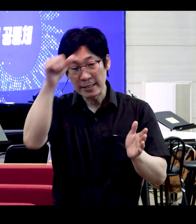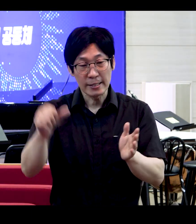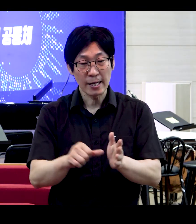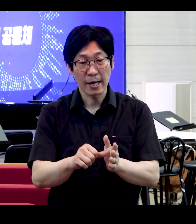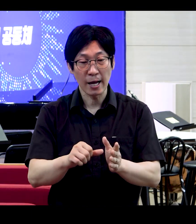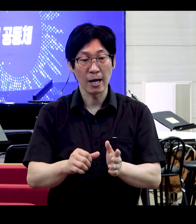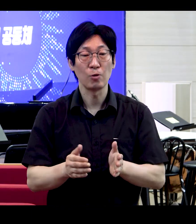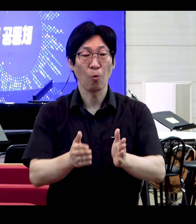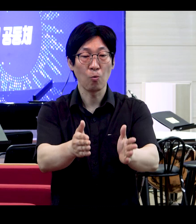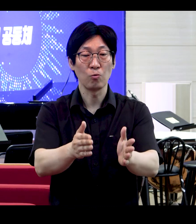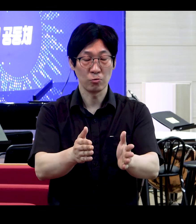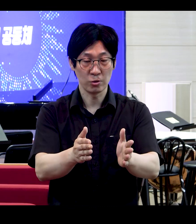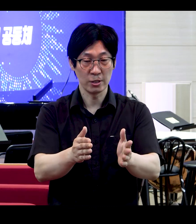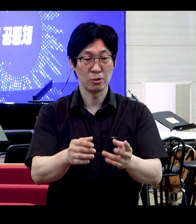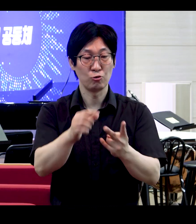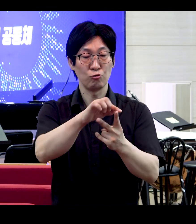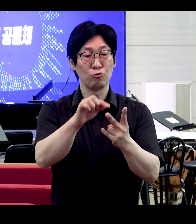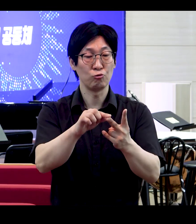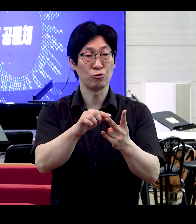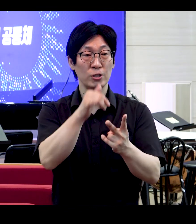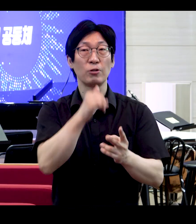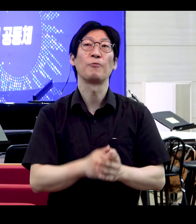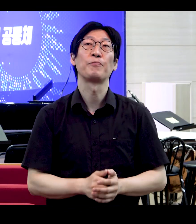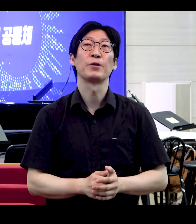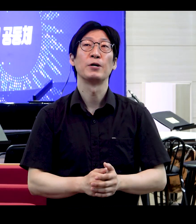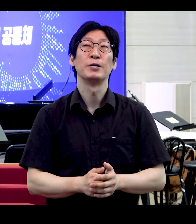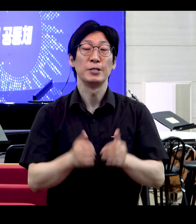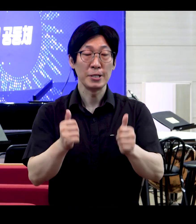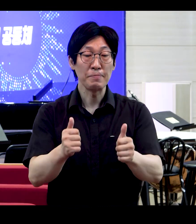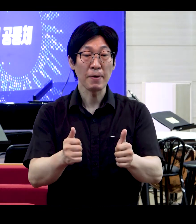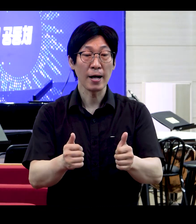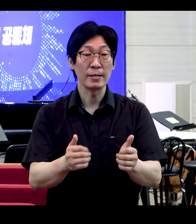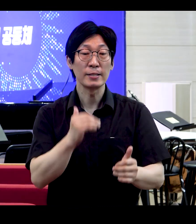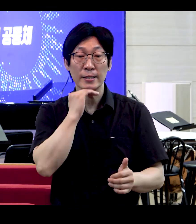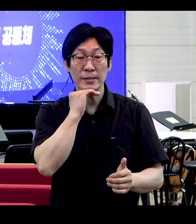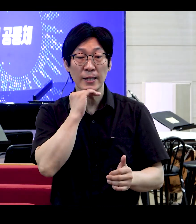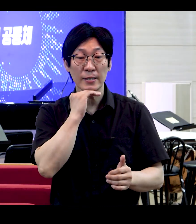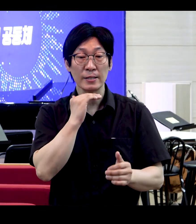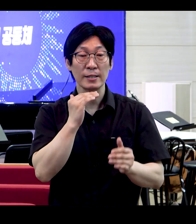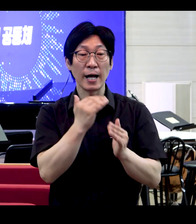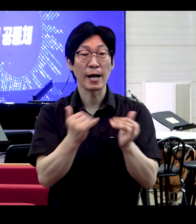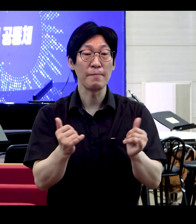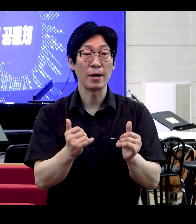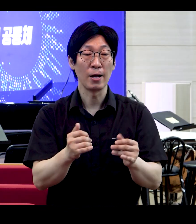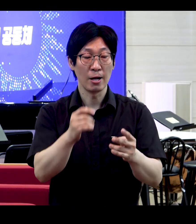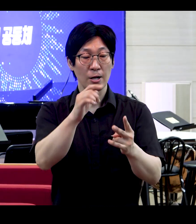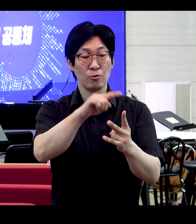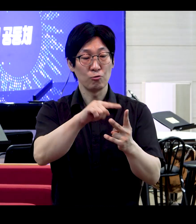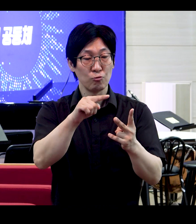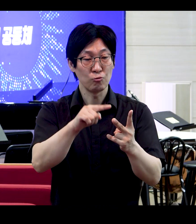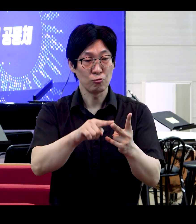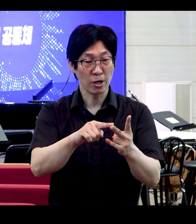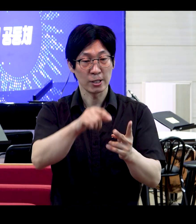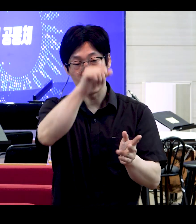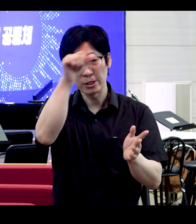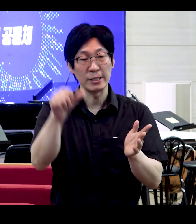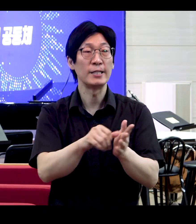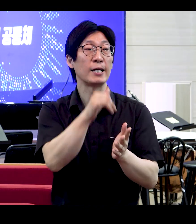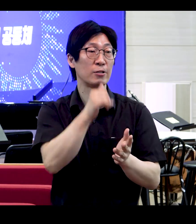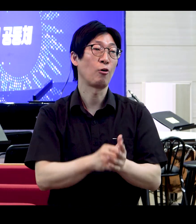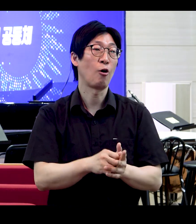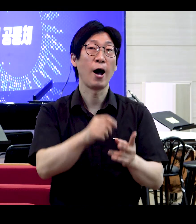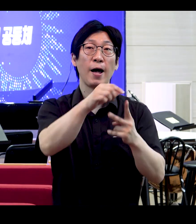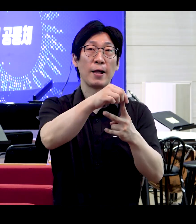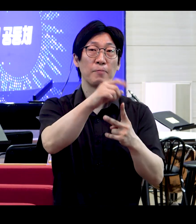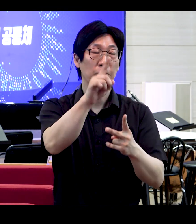인생이 있어요. 심판을 앞두고 있는 이 세상을 살아가고 있는 인생에는요 두 종류가 있습니다. 하나는 뭐냐? 심판을